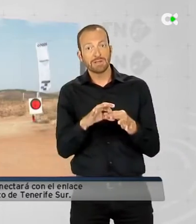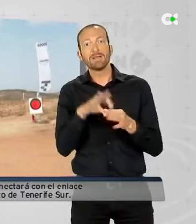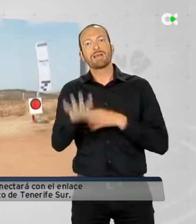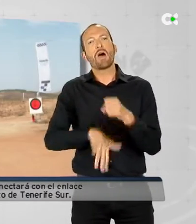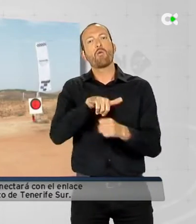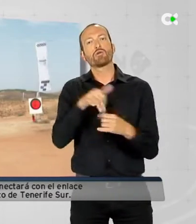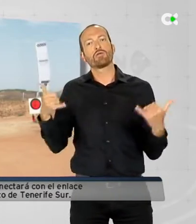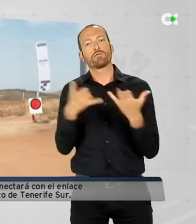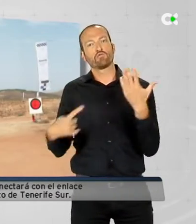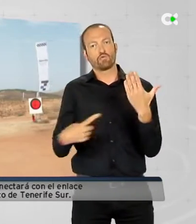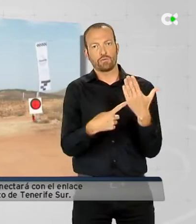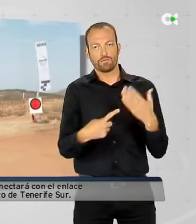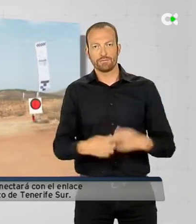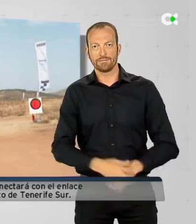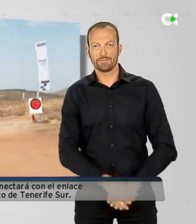del aeropuerto de Tenerife Sur.